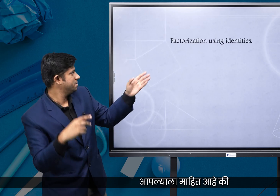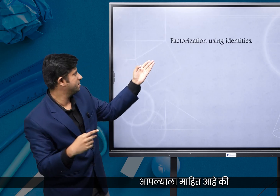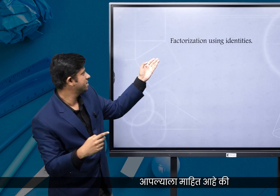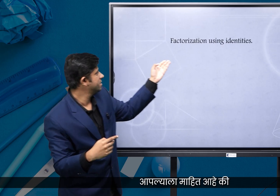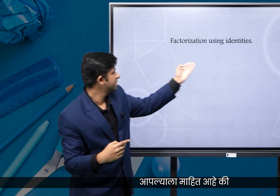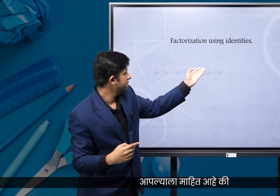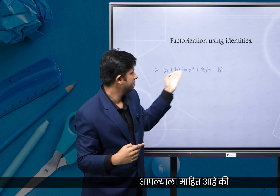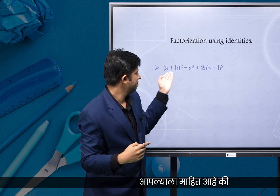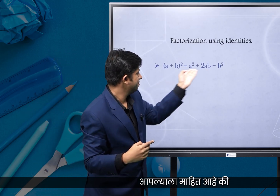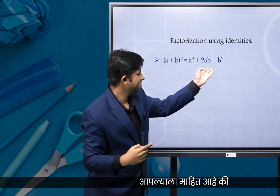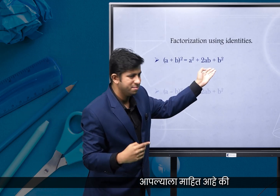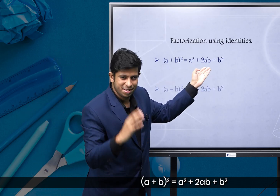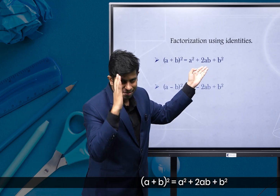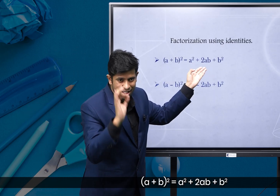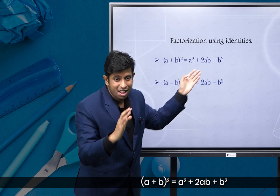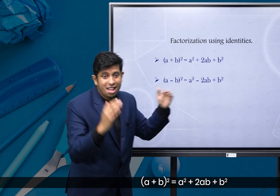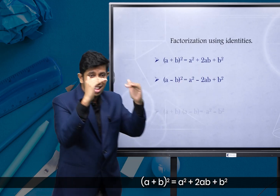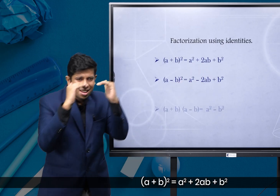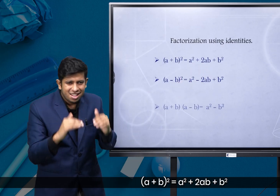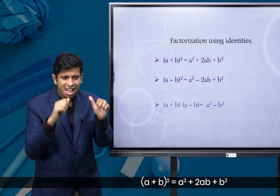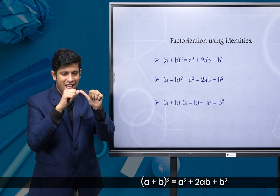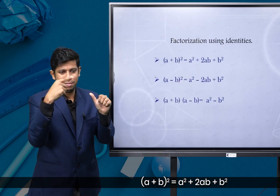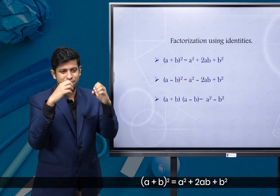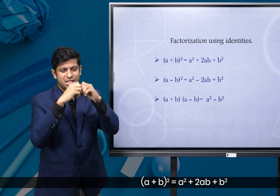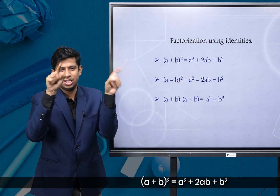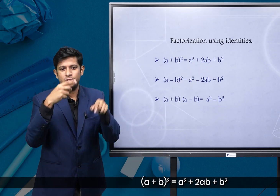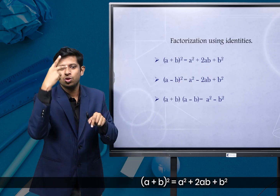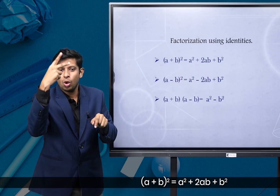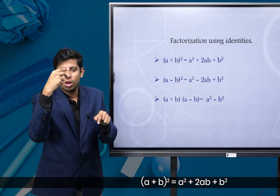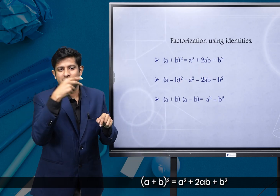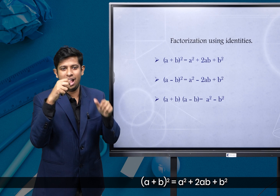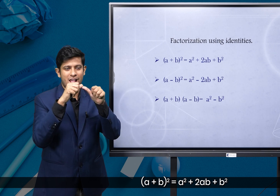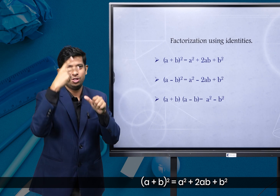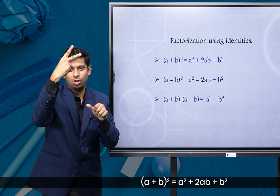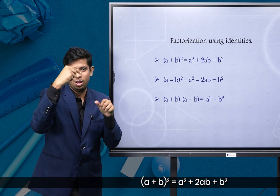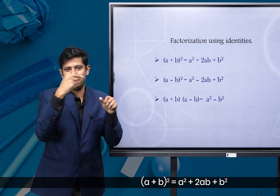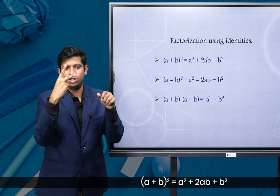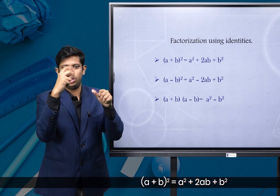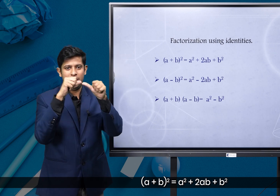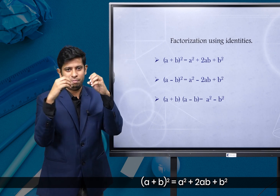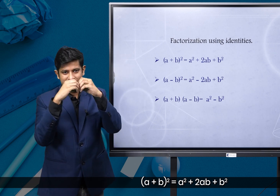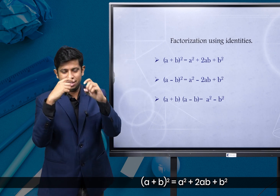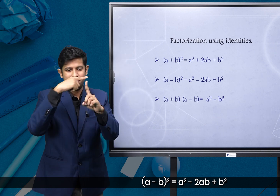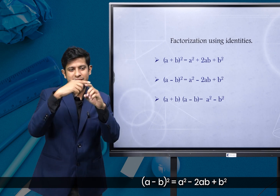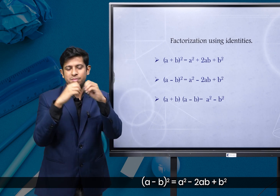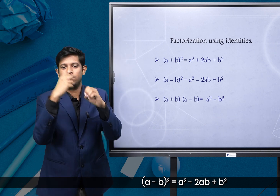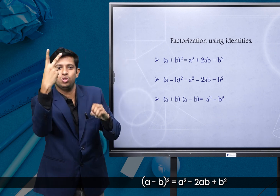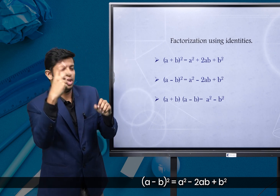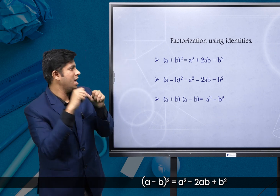आपल्याला माहित आहे की a प्लस b चा वर्ग बरोबर a वर्ग अधिक 2ab अधिक b चा वर्ग a वजा b चा वर्ग